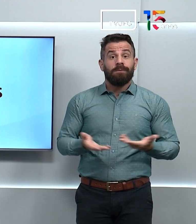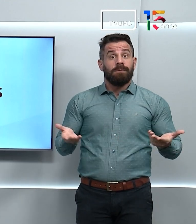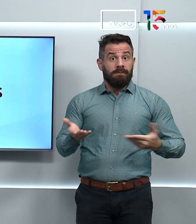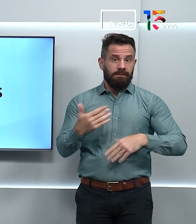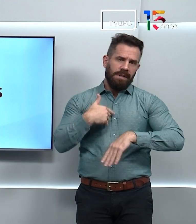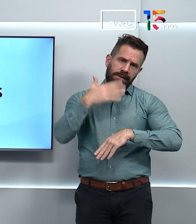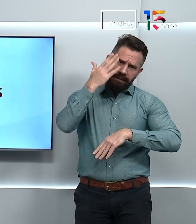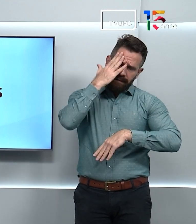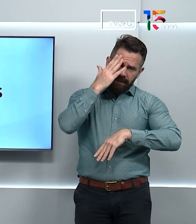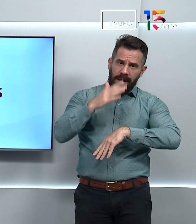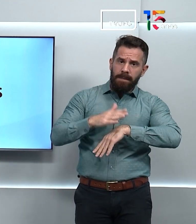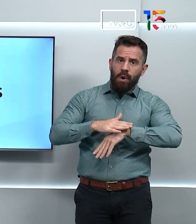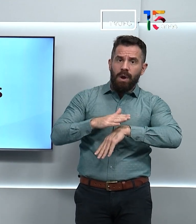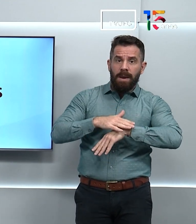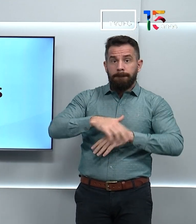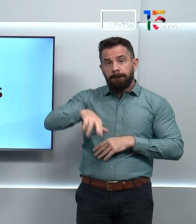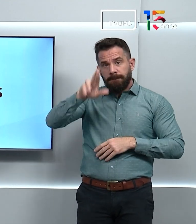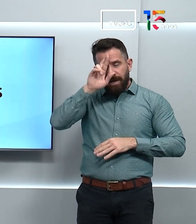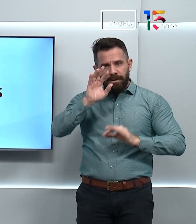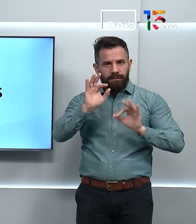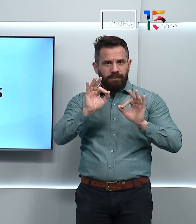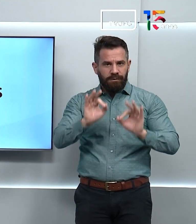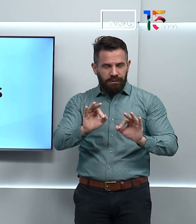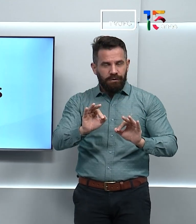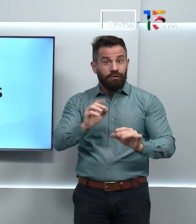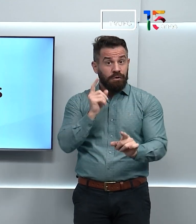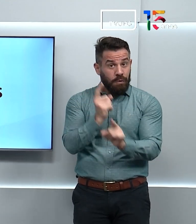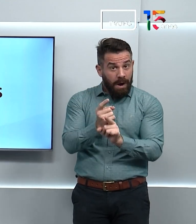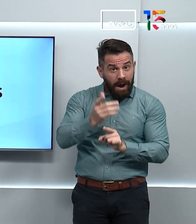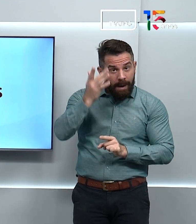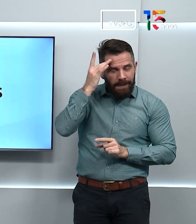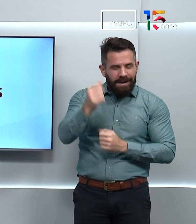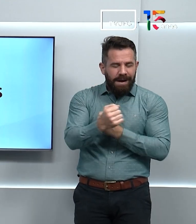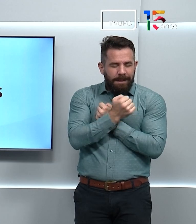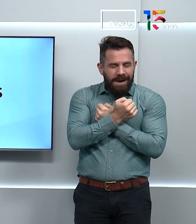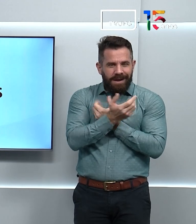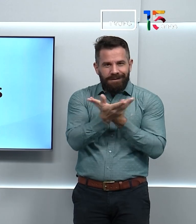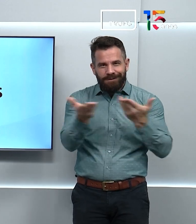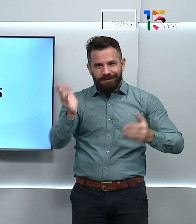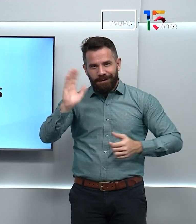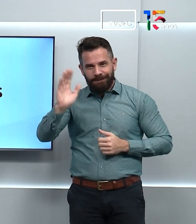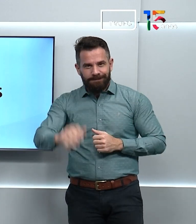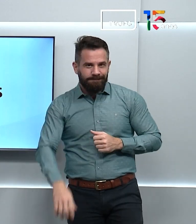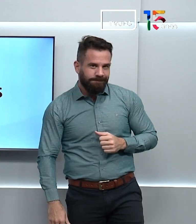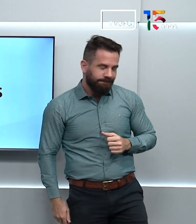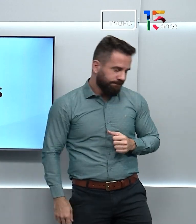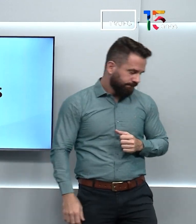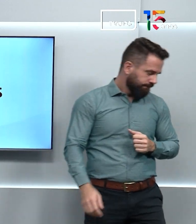vai ao ar sempre ao meio-dia, viu? Então, até amanhã, forte abraço, tchau, tchau!